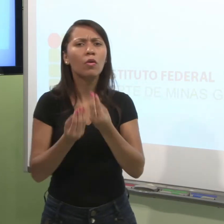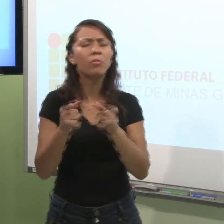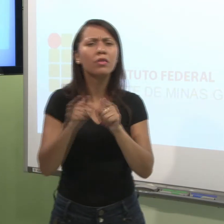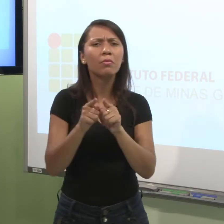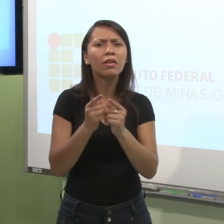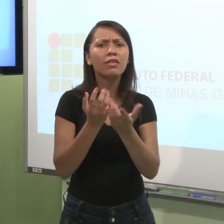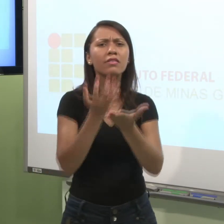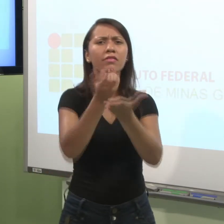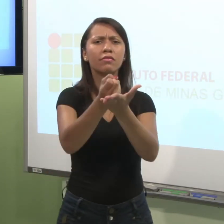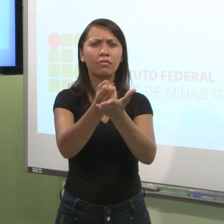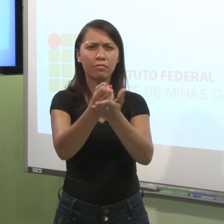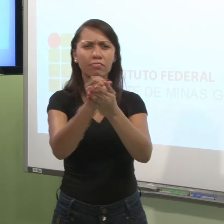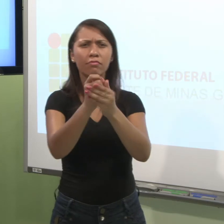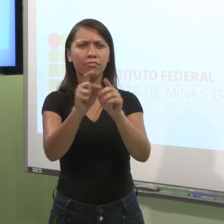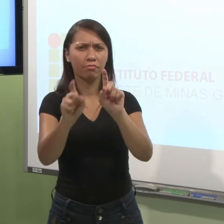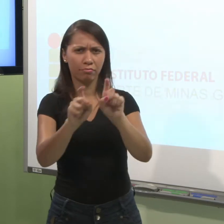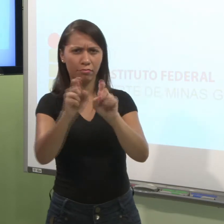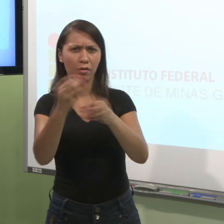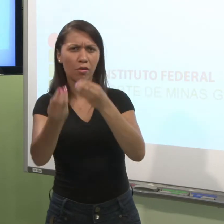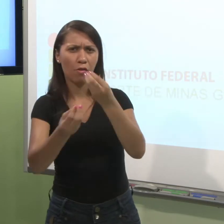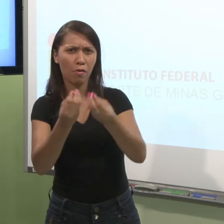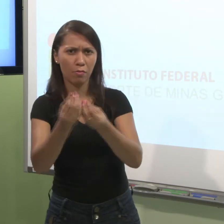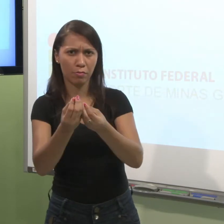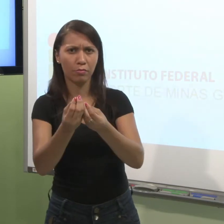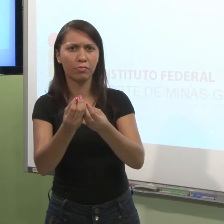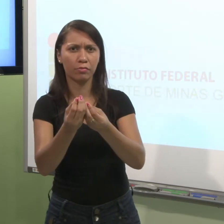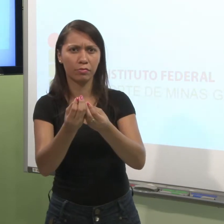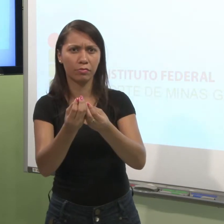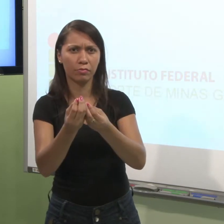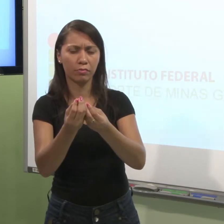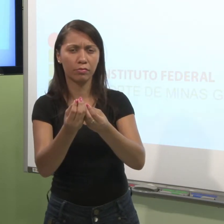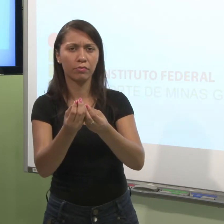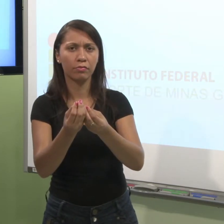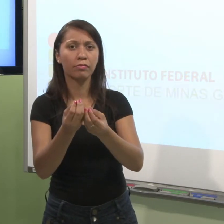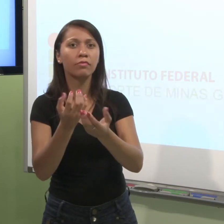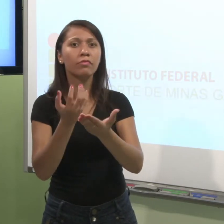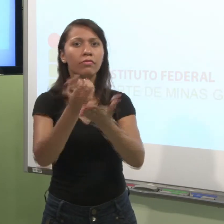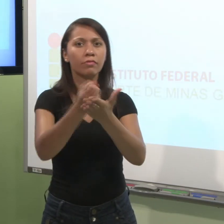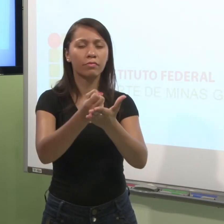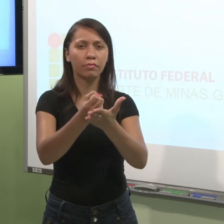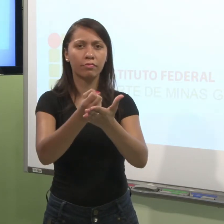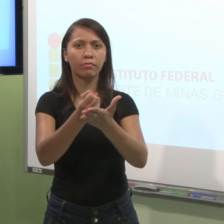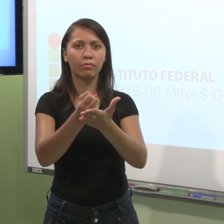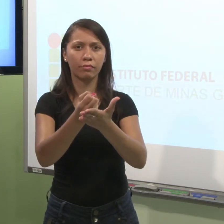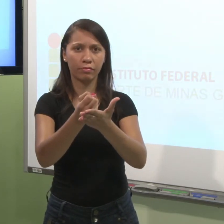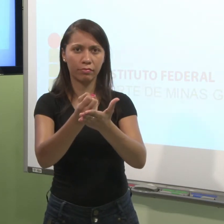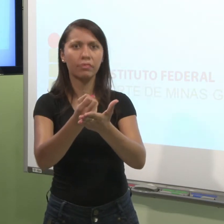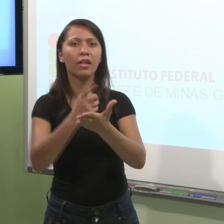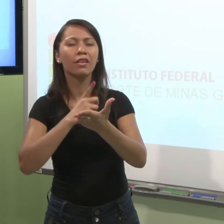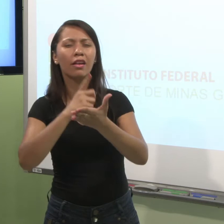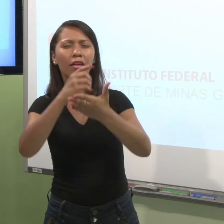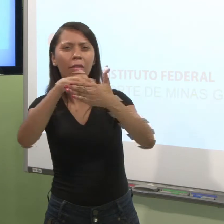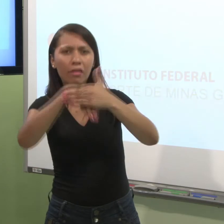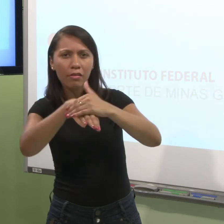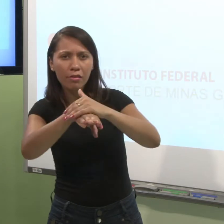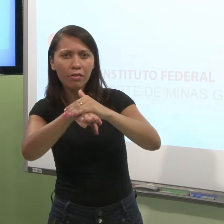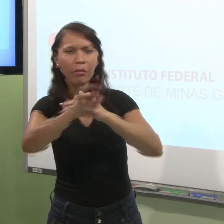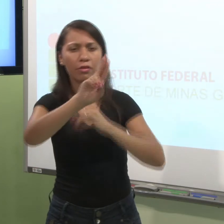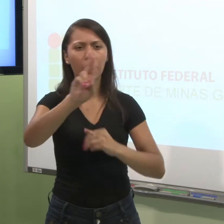é feito? Para salvar um documento, vocês devem clicar no menu Arquivo, que fica na barra de menu, e em